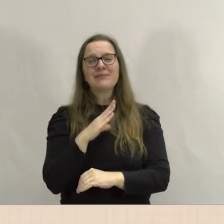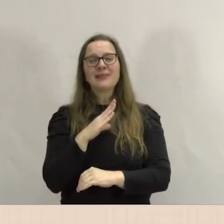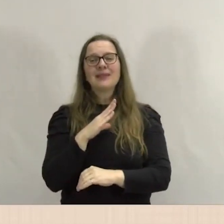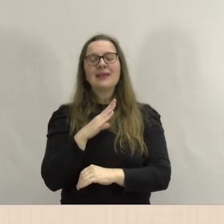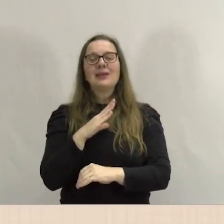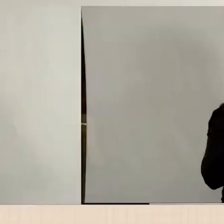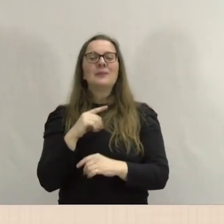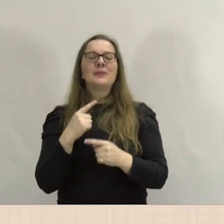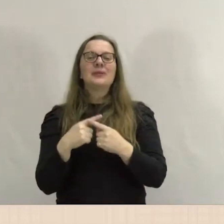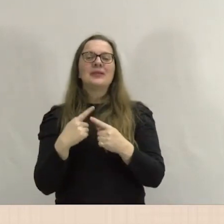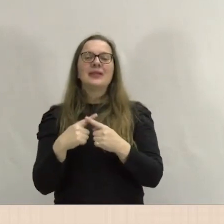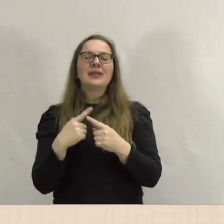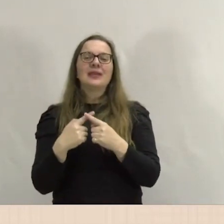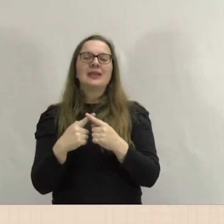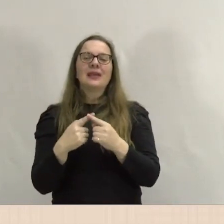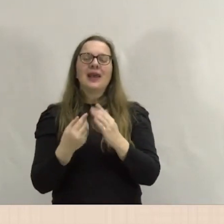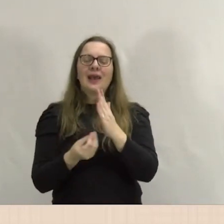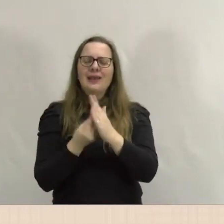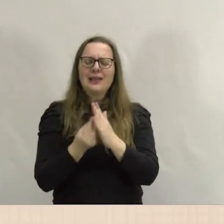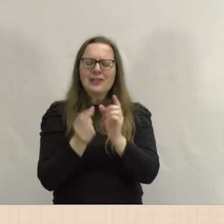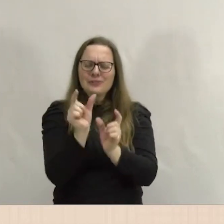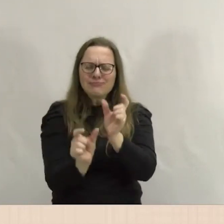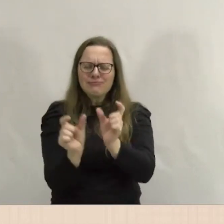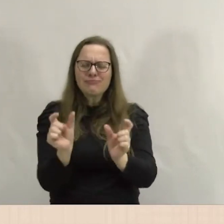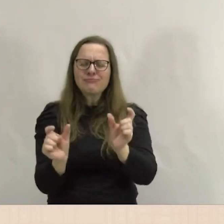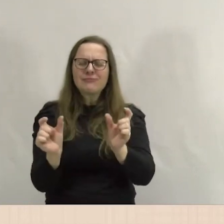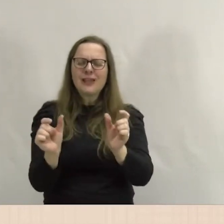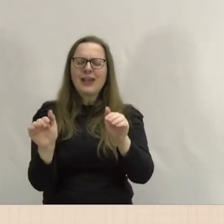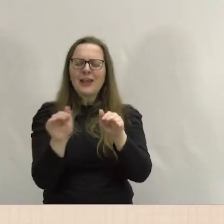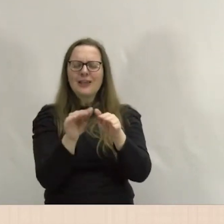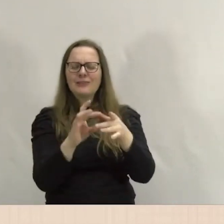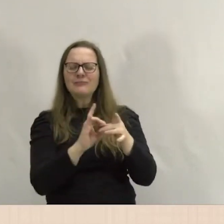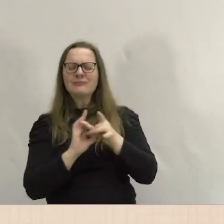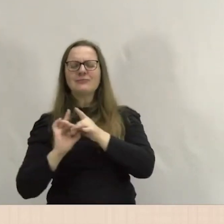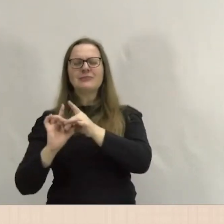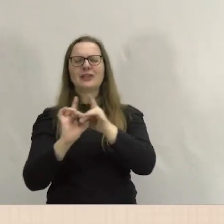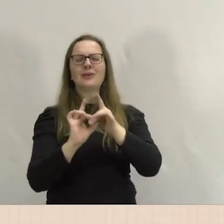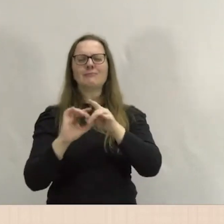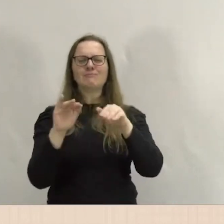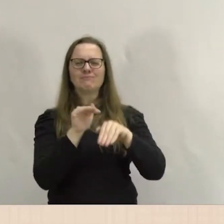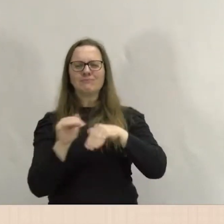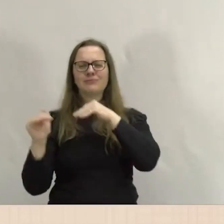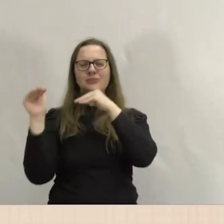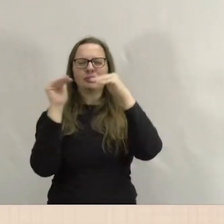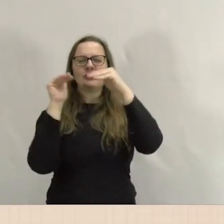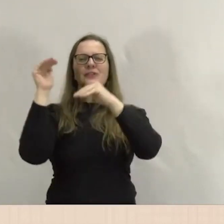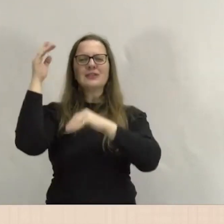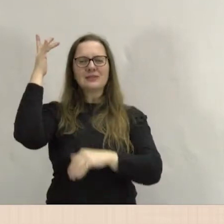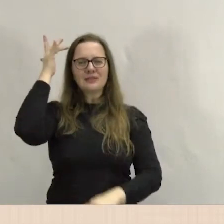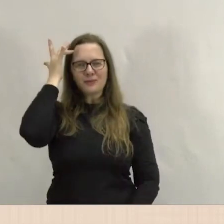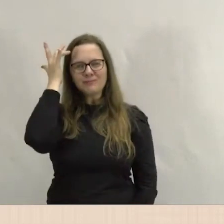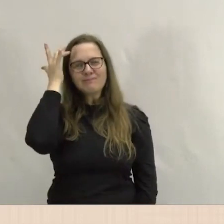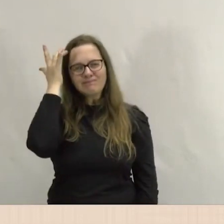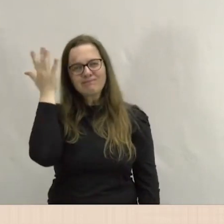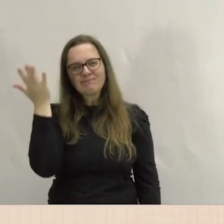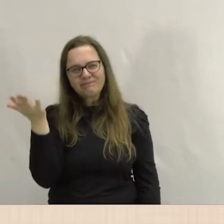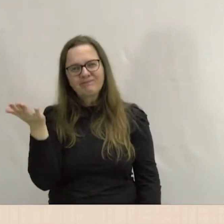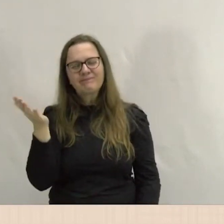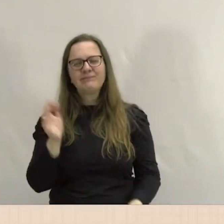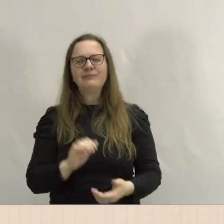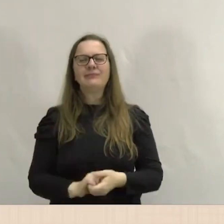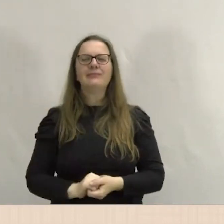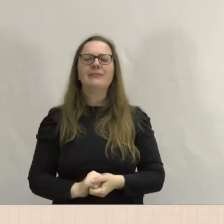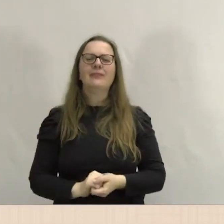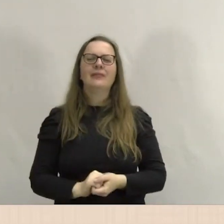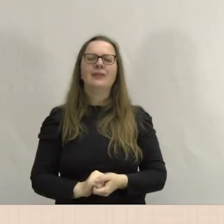corpo de Cristo, e para lutar pelo reino de Deus. Houve alguma centelha dessa